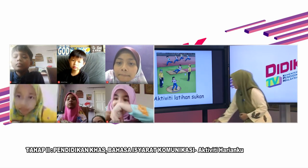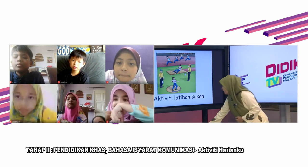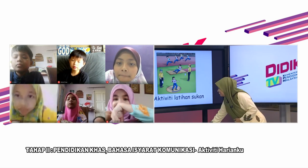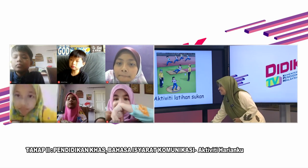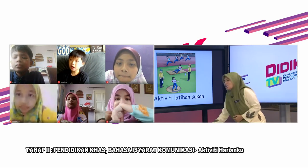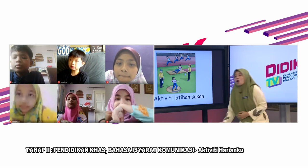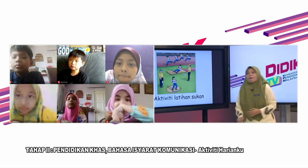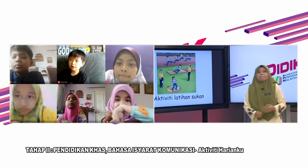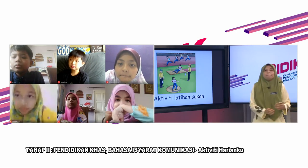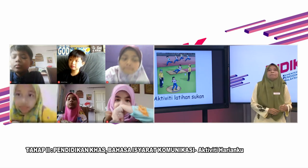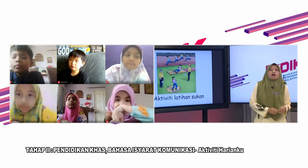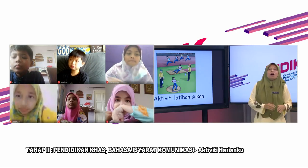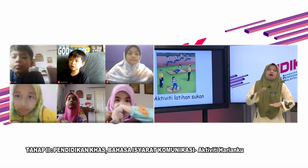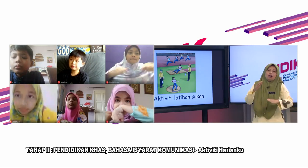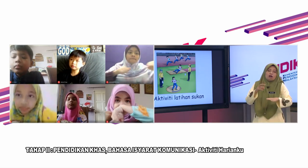Ini